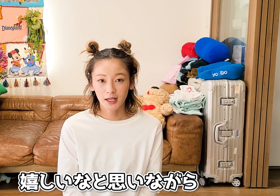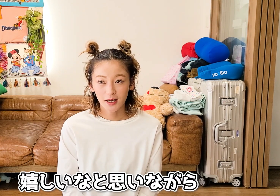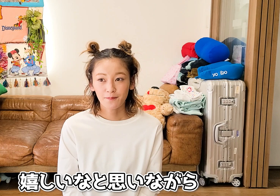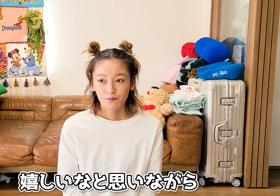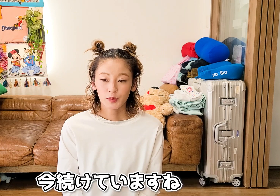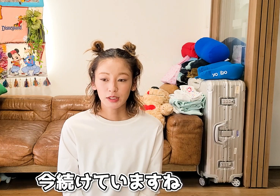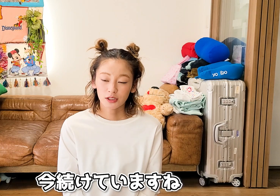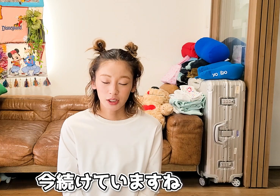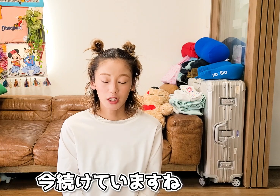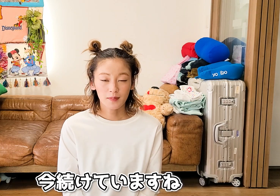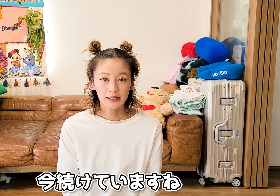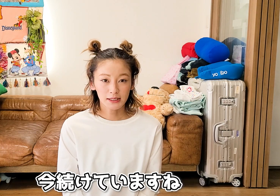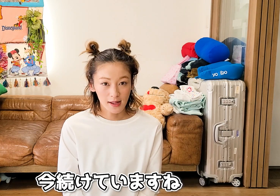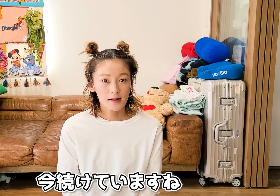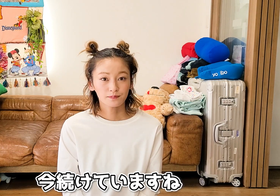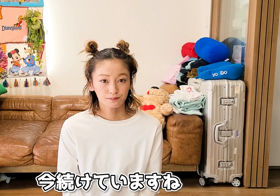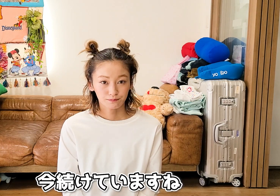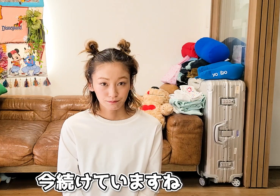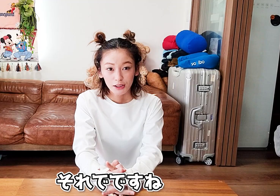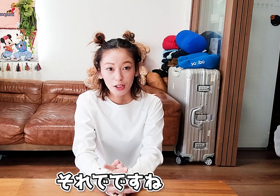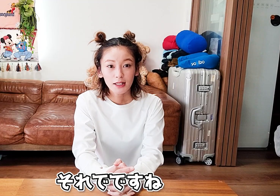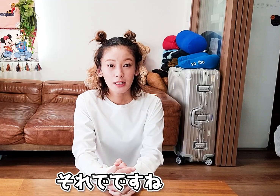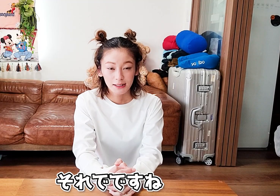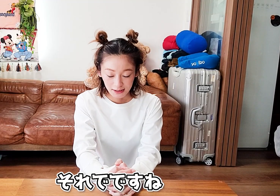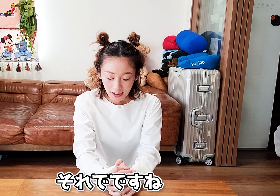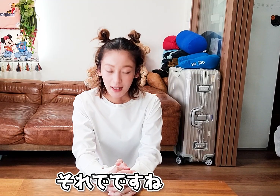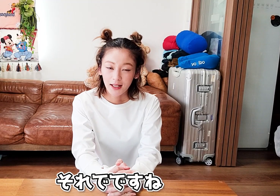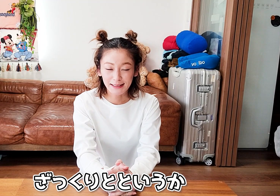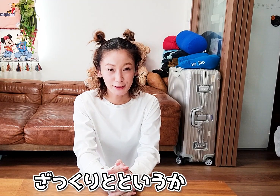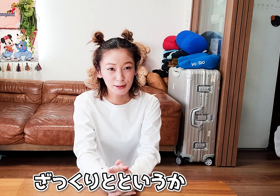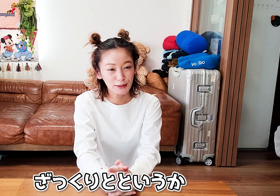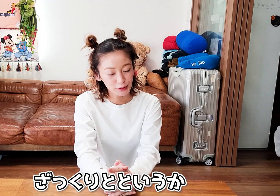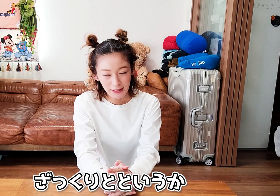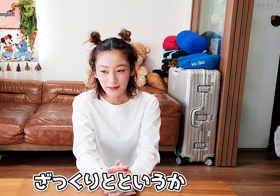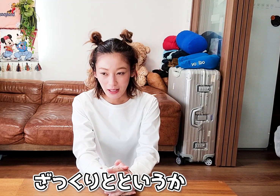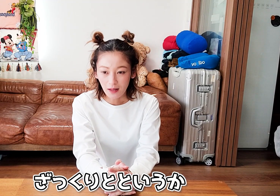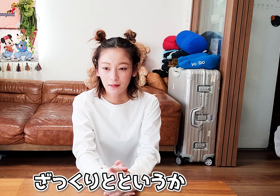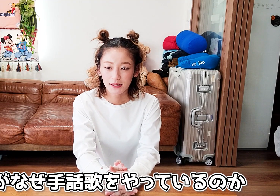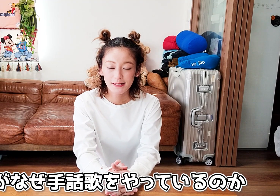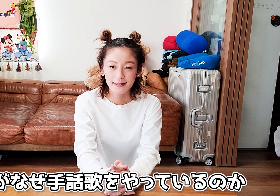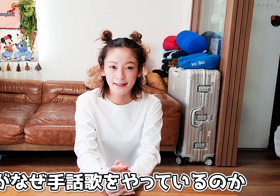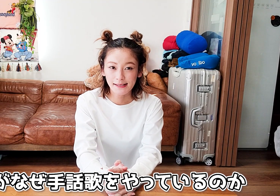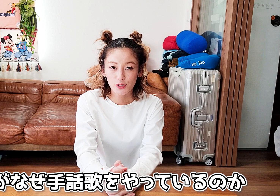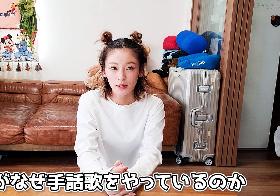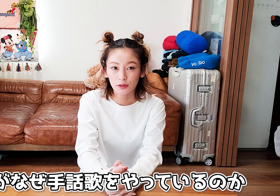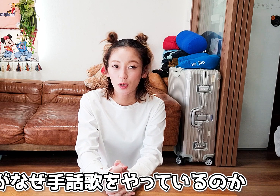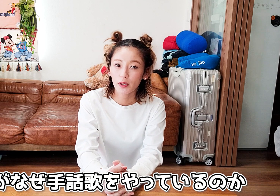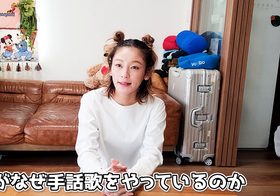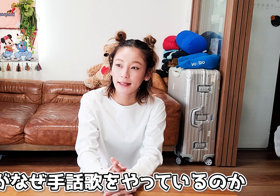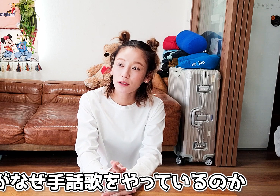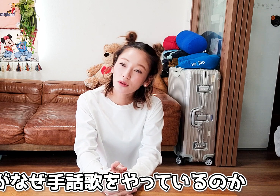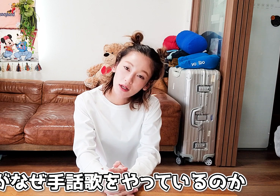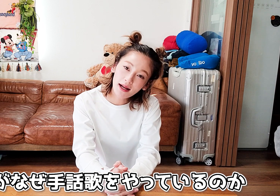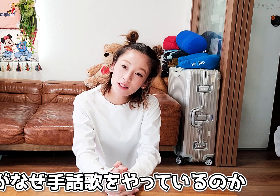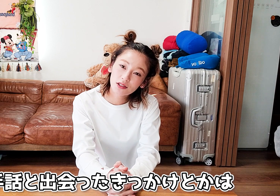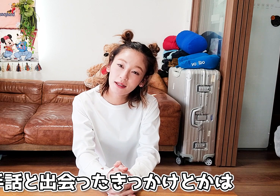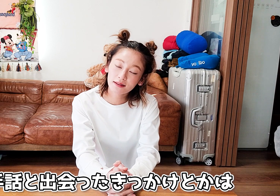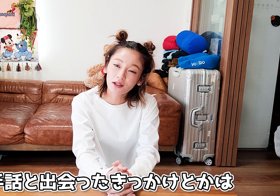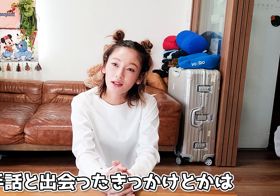ら今続けてますね。それでですね、ざっくりとっていうか、私がなぜ手話歌をやってるのか、手話と